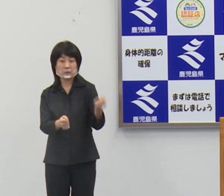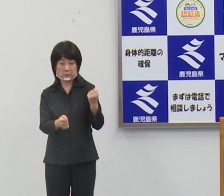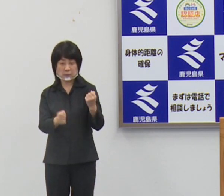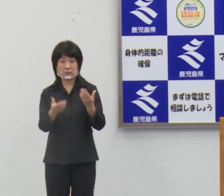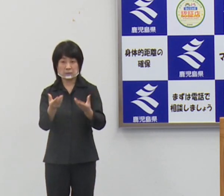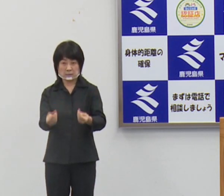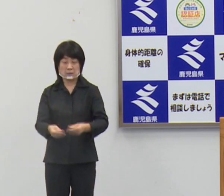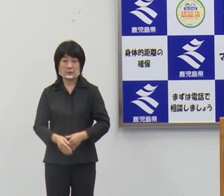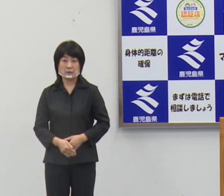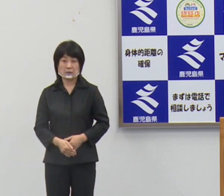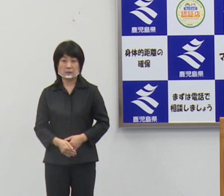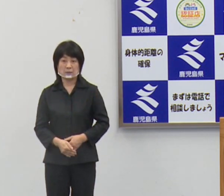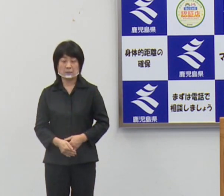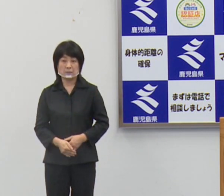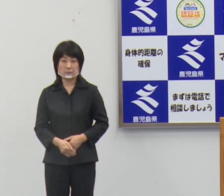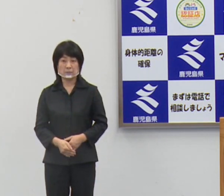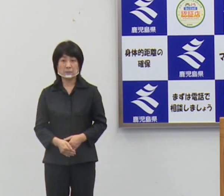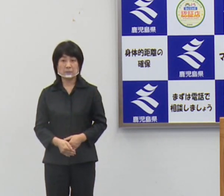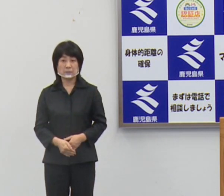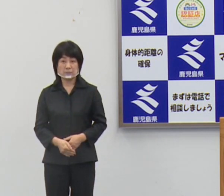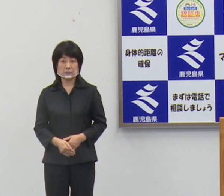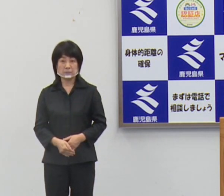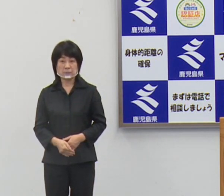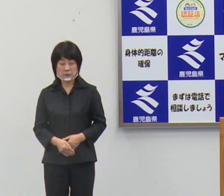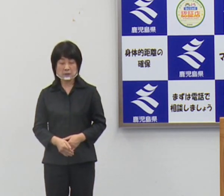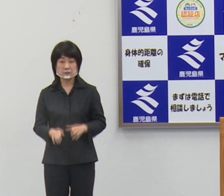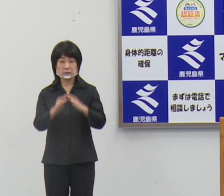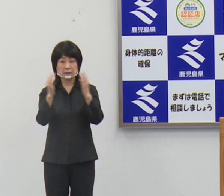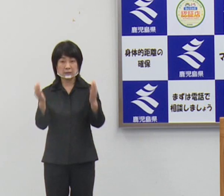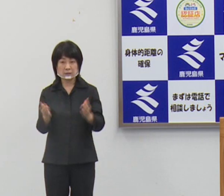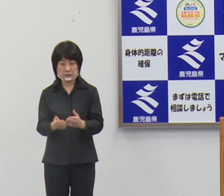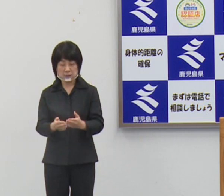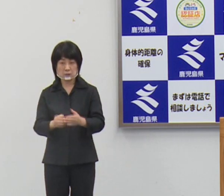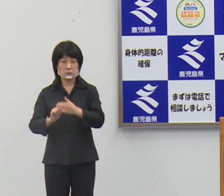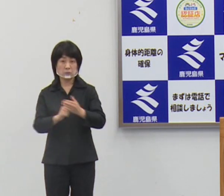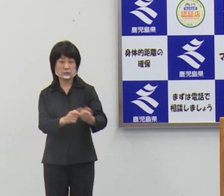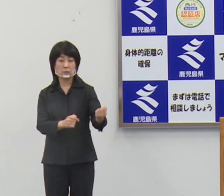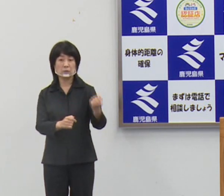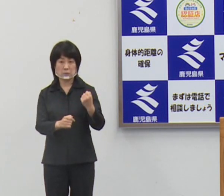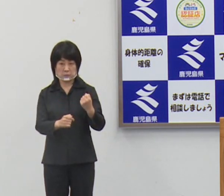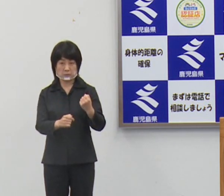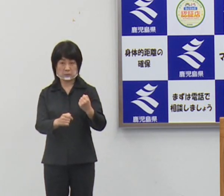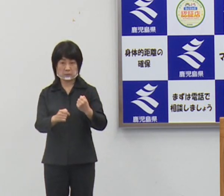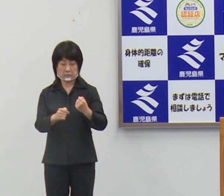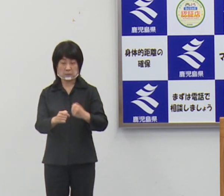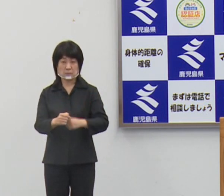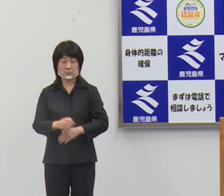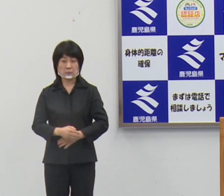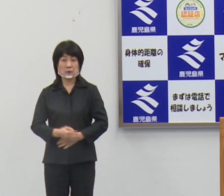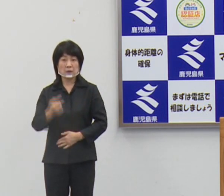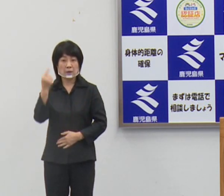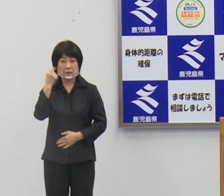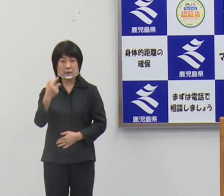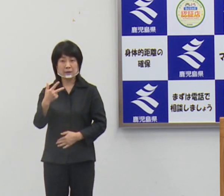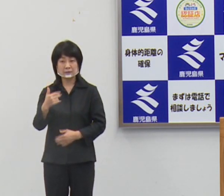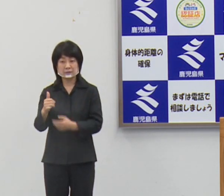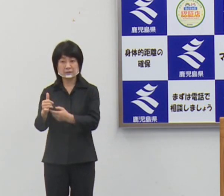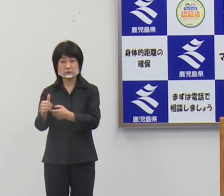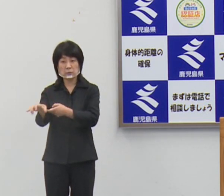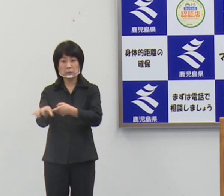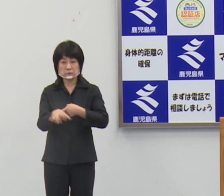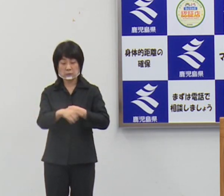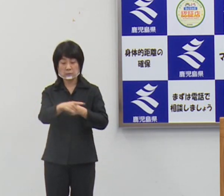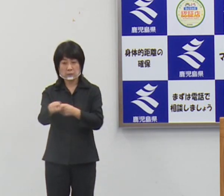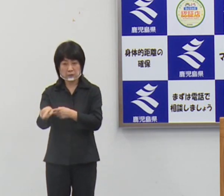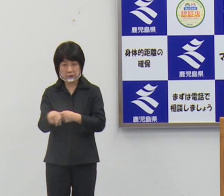。加えて全庁的な取り組みの強化を図るとともに、市町村ごとに総